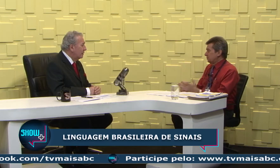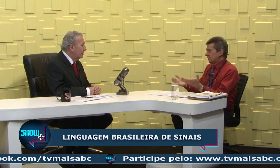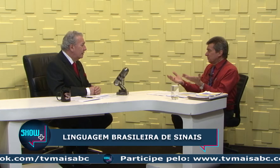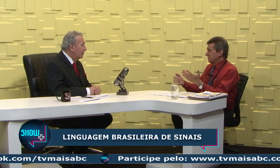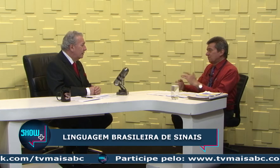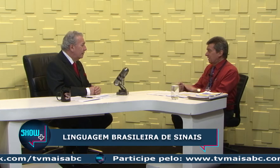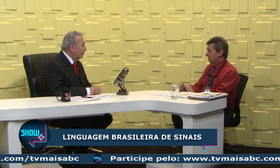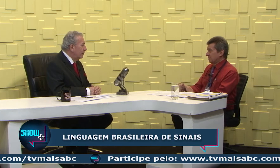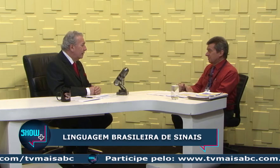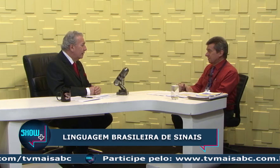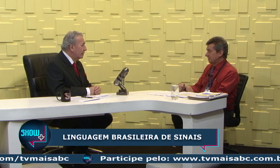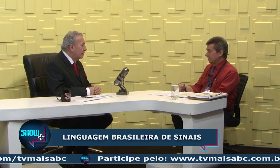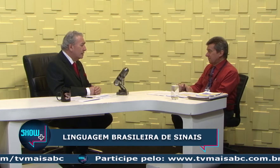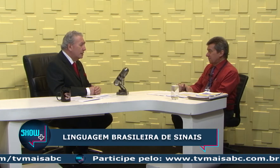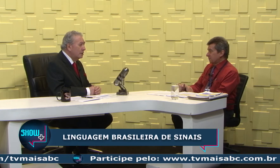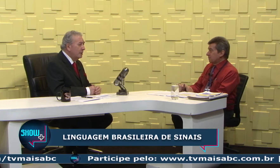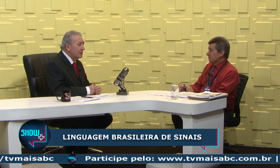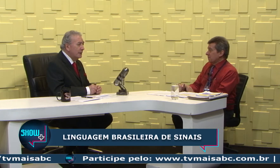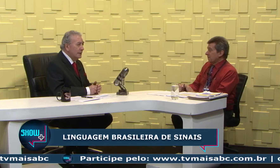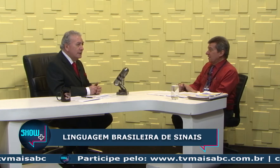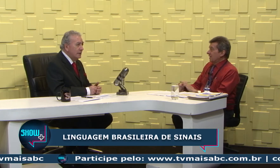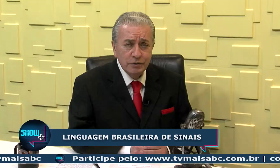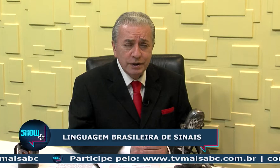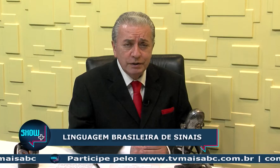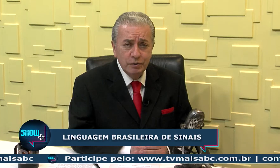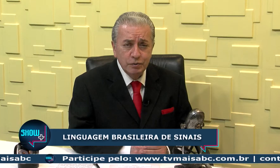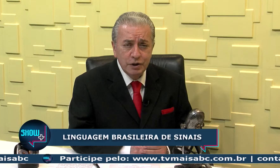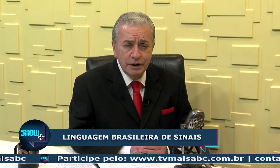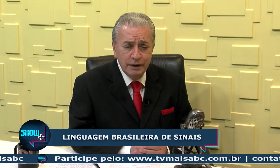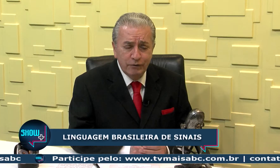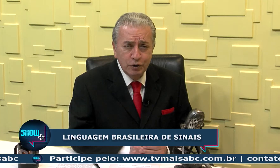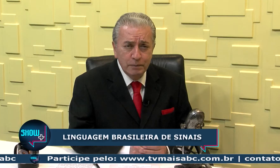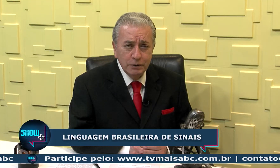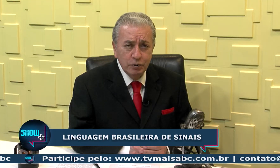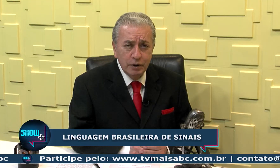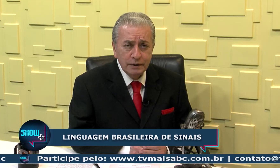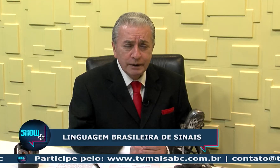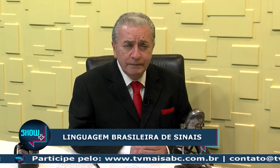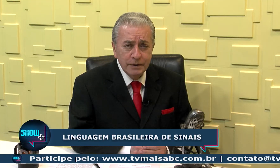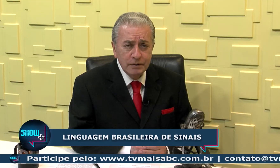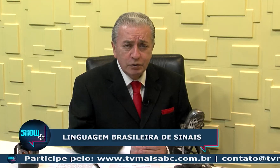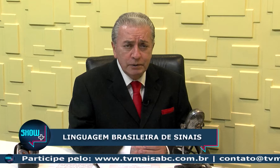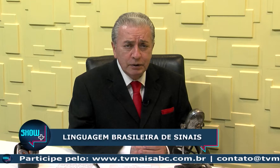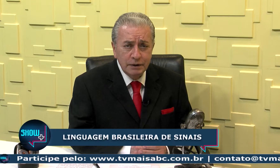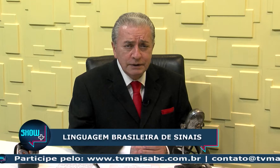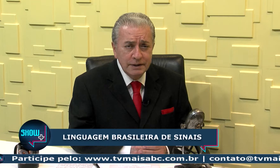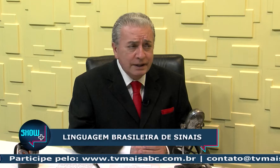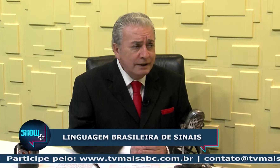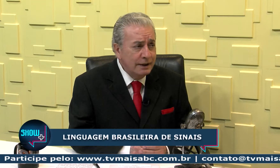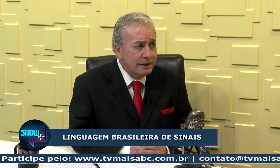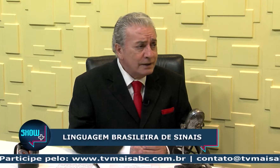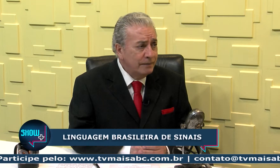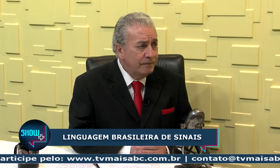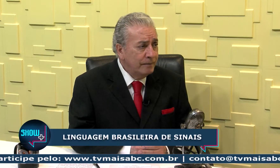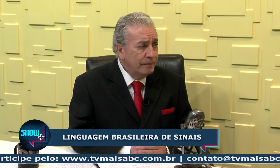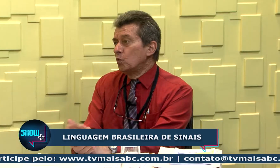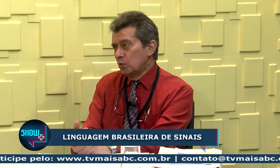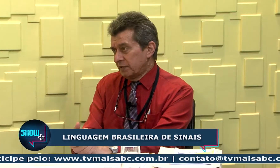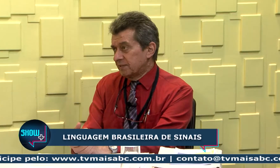expressões idiomáticas nossa zona de prestar atenção gente num dia e por tomando nota uma nota de centenas sim em uma centena